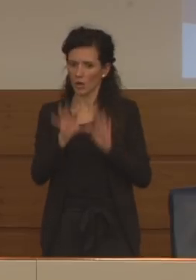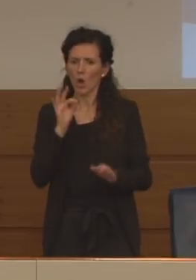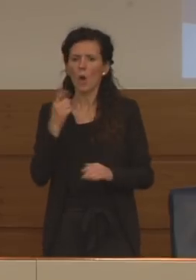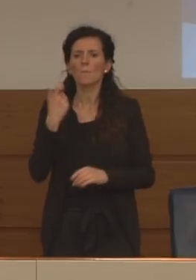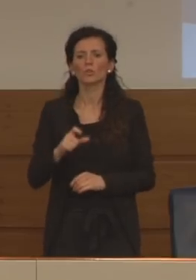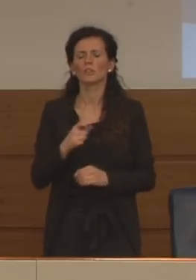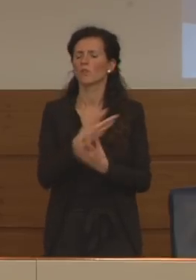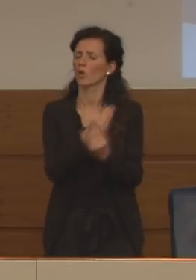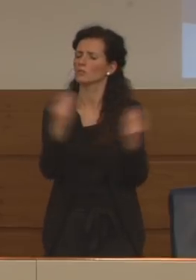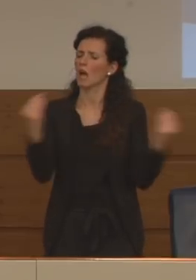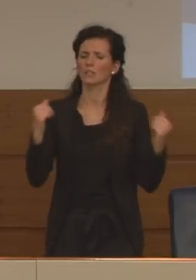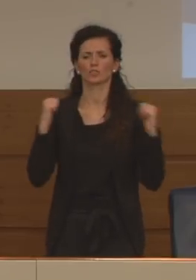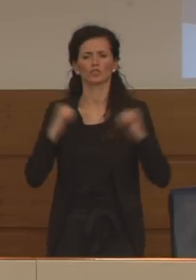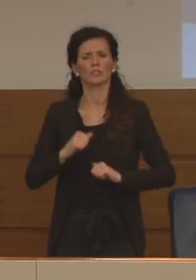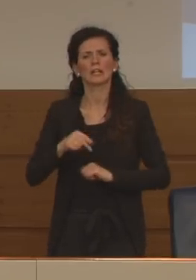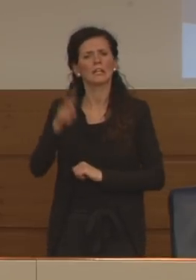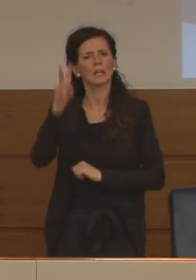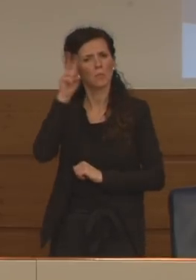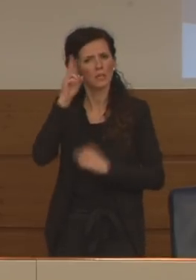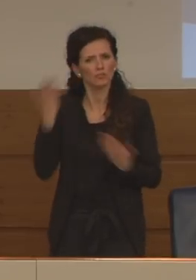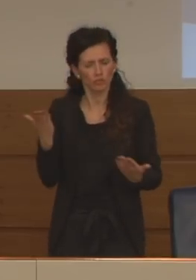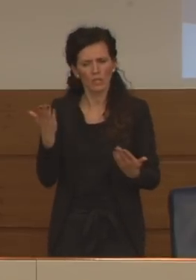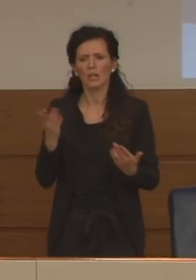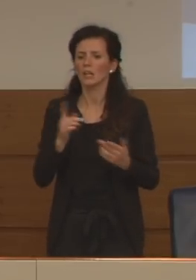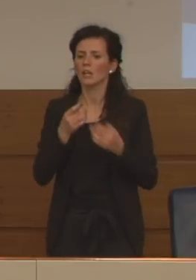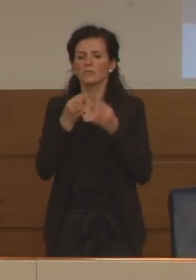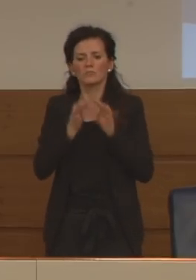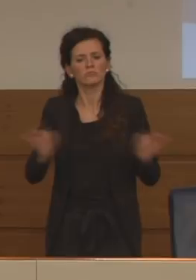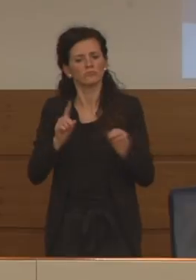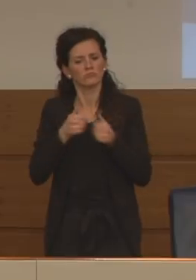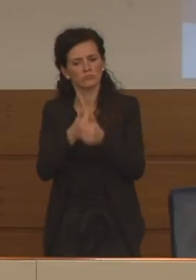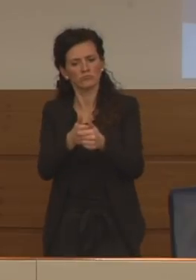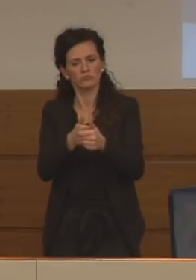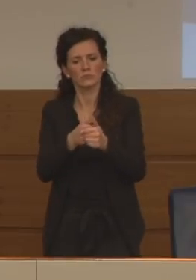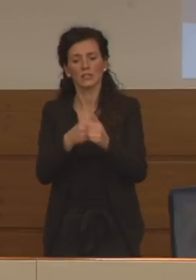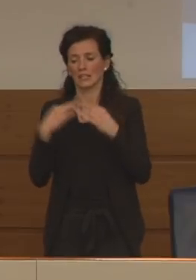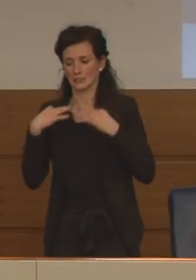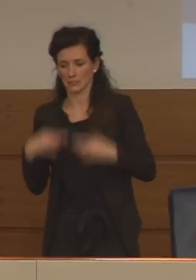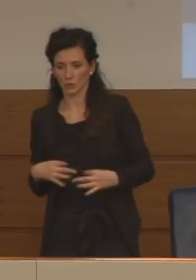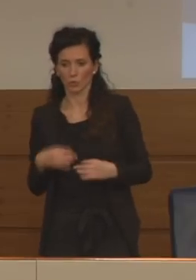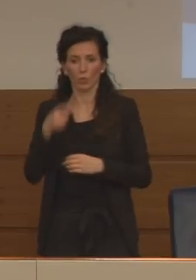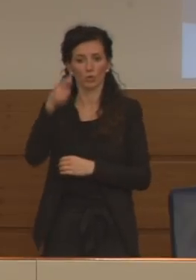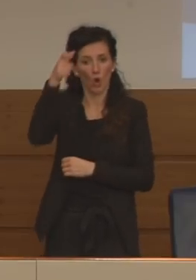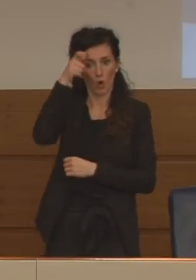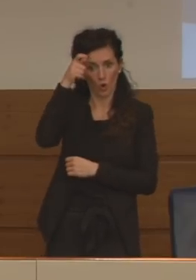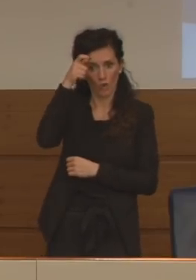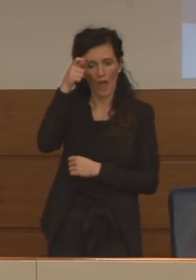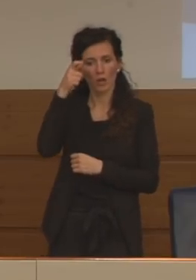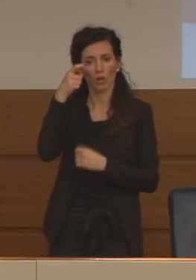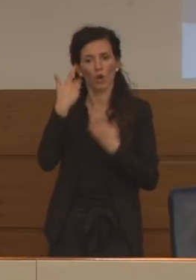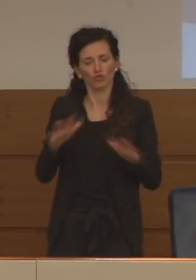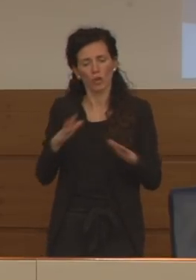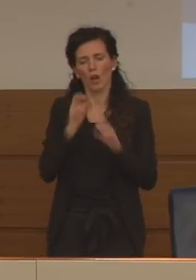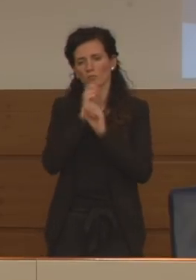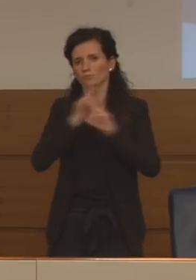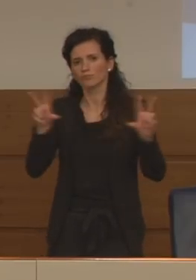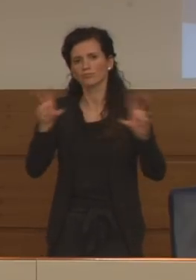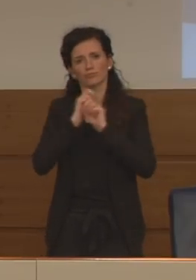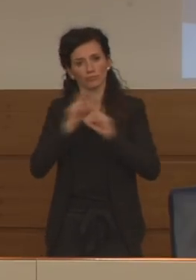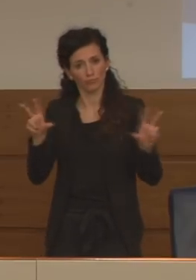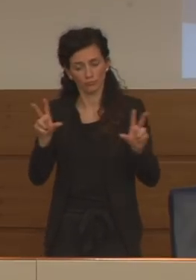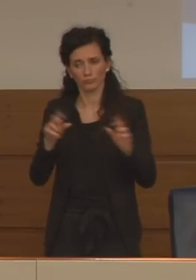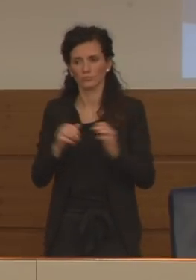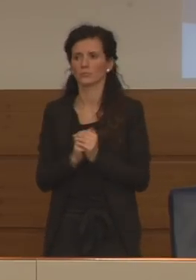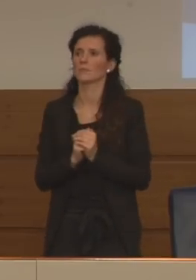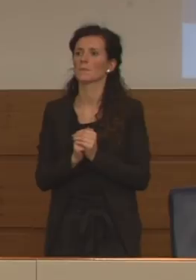non hanno rispettato quei criteri essenziali che l'istituto e il governo comunque ha diciamo ribadito ma non